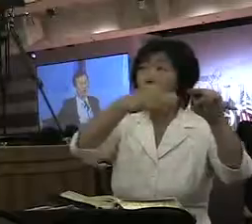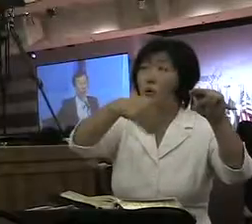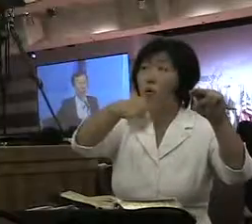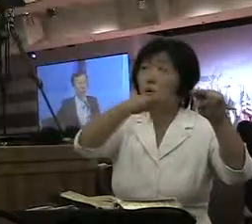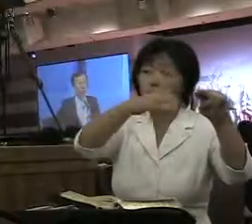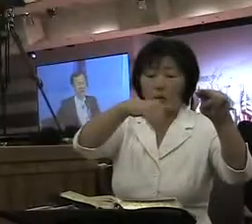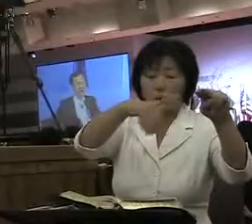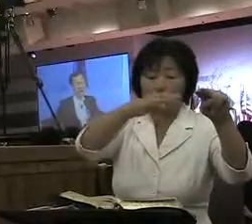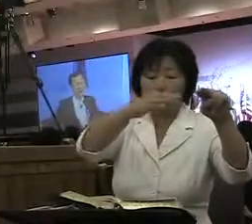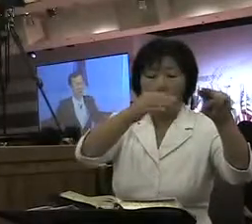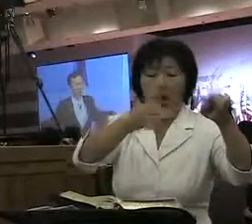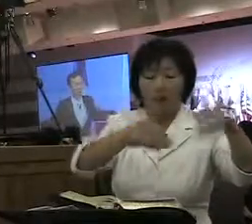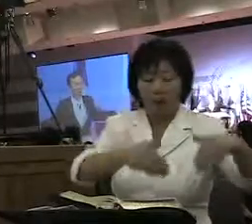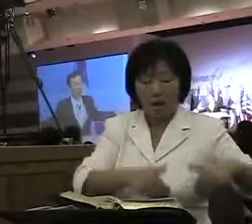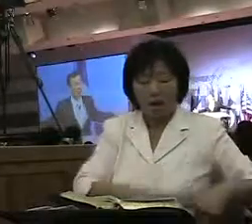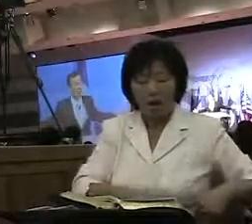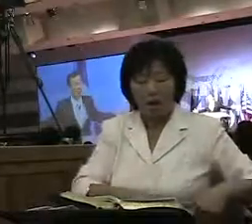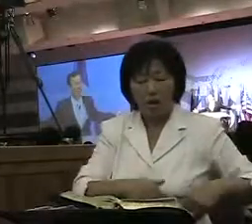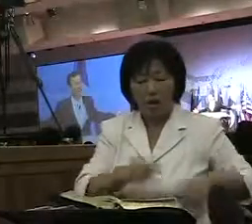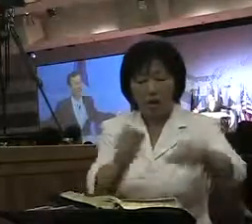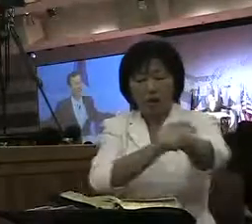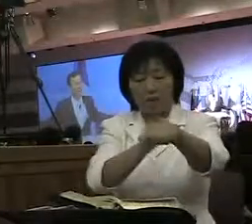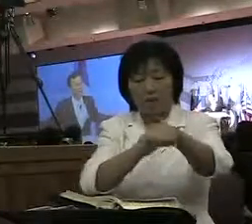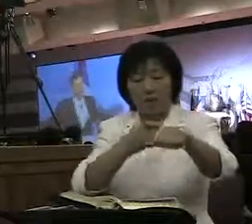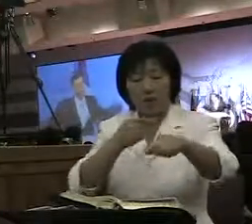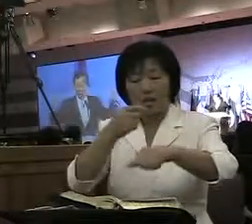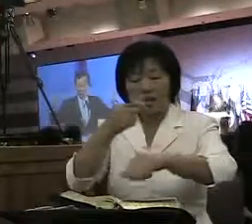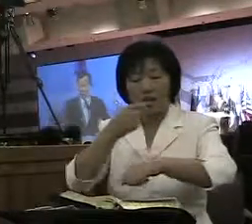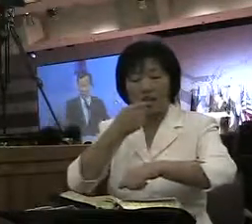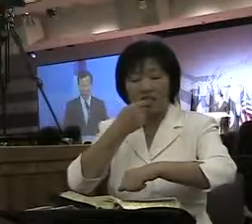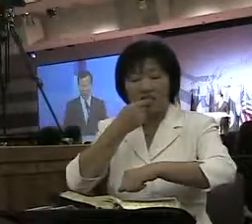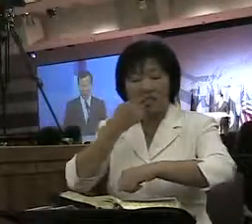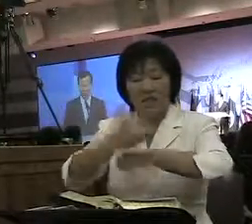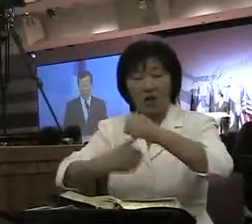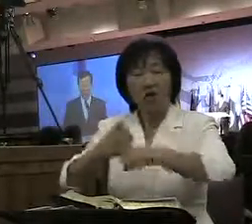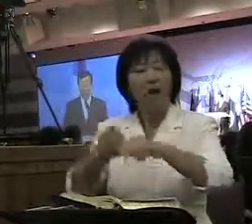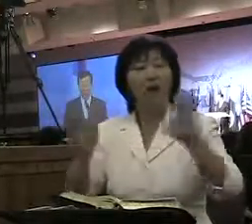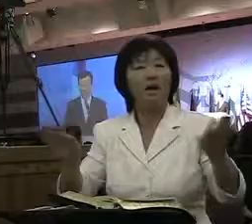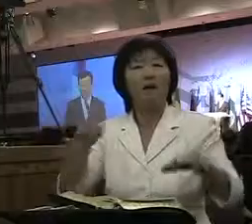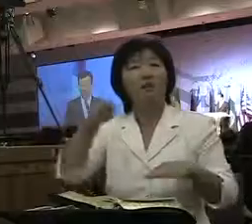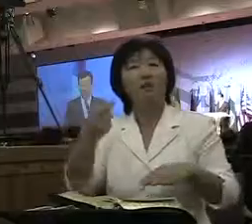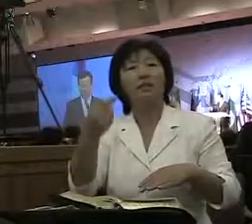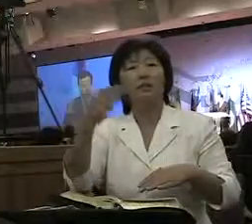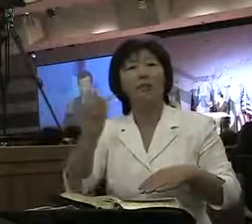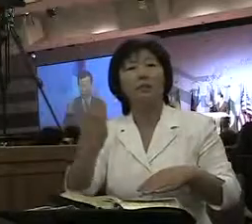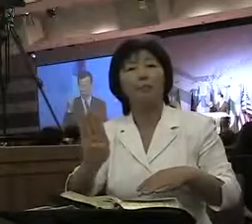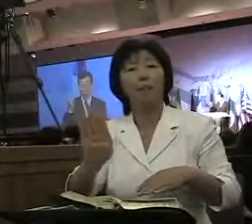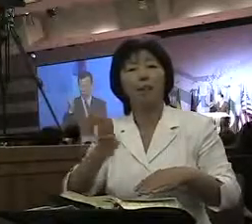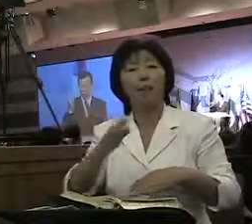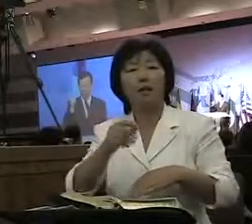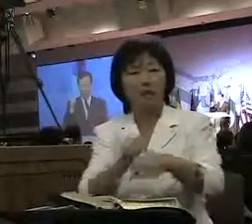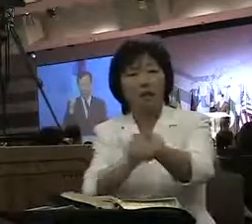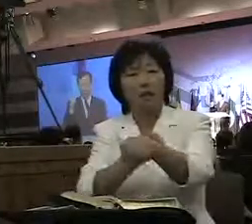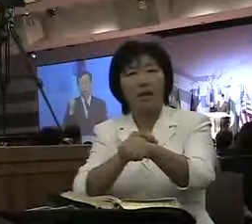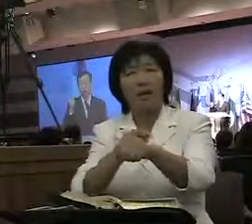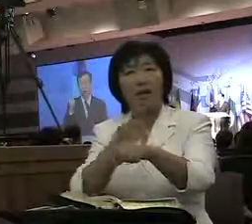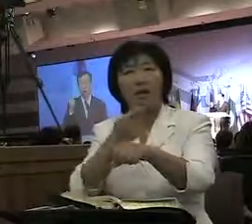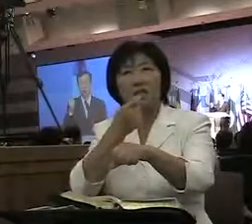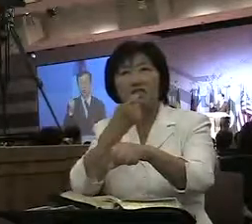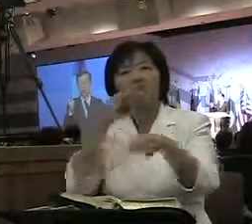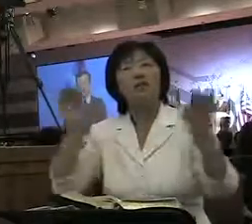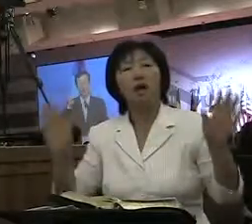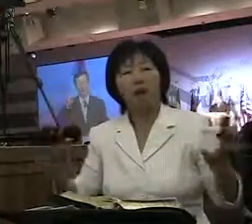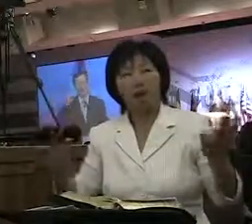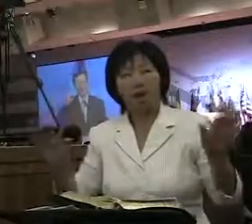주위에서 수종드는 특별한 천사입니다. 그가 그곳에서 불을 갖고 내려와요. 핀